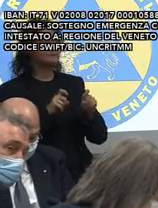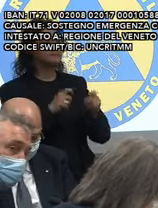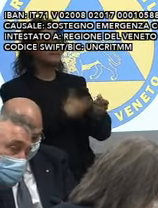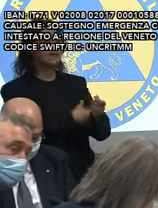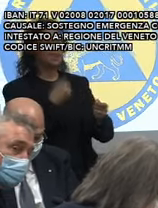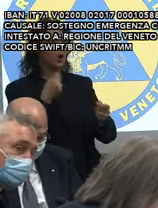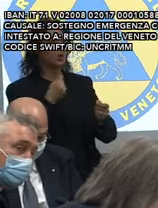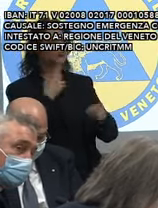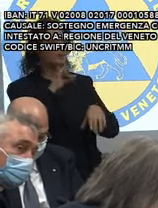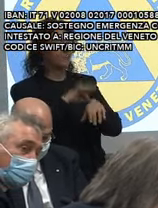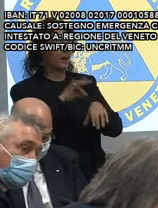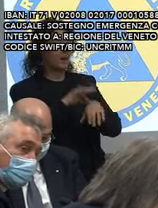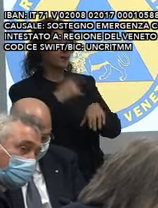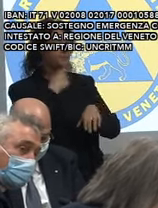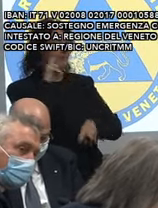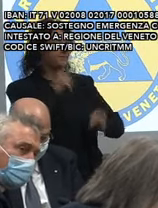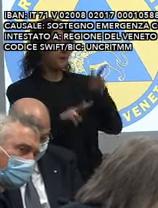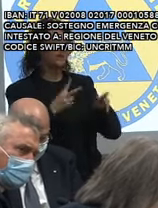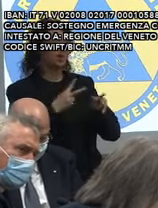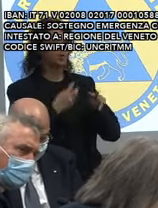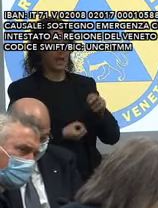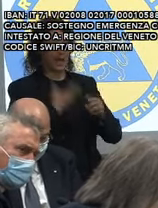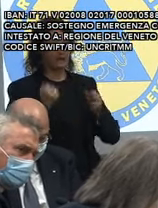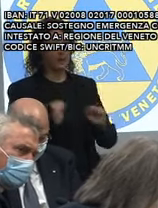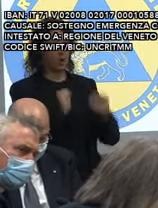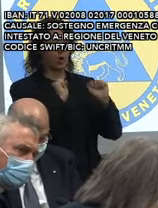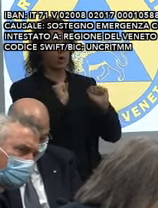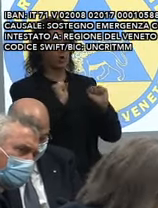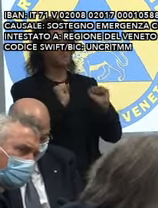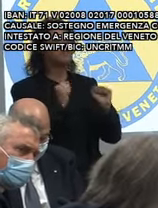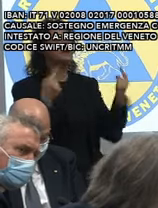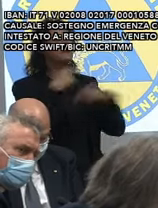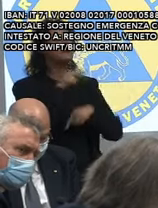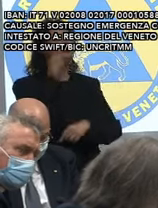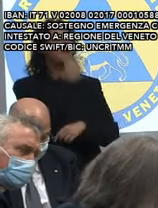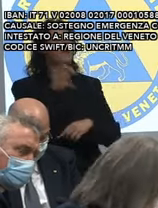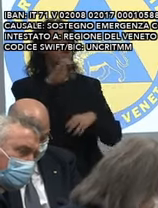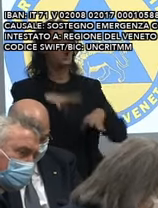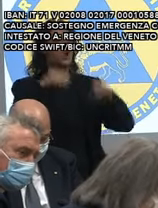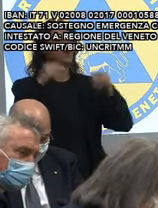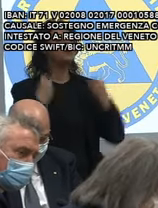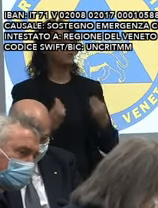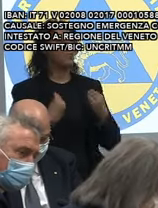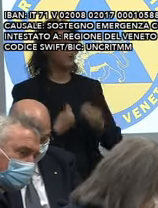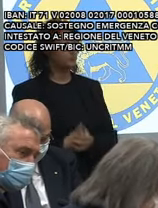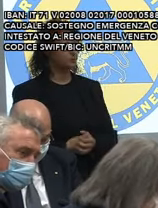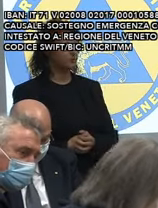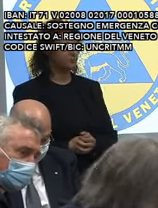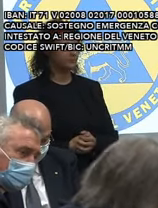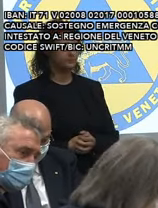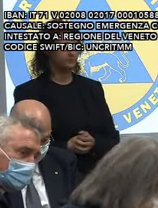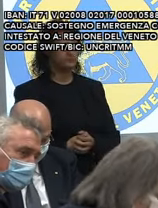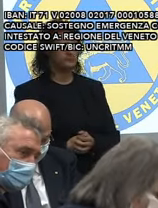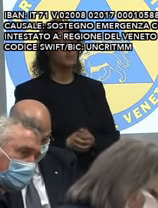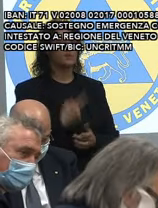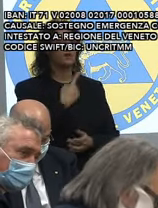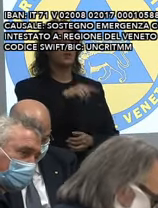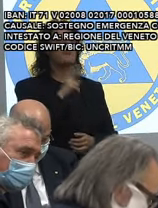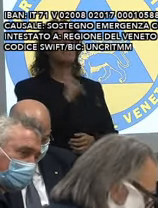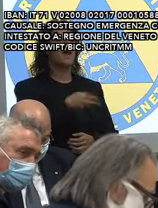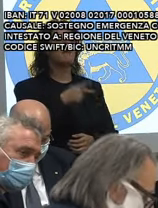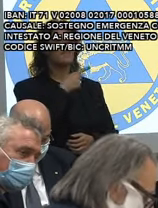per verificare la presenza di anticorpi. Quando comincia questa campagna in Veneto? Ma guardate, l'IRCCS di Pavia, che a San Matteo ha